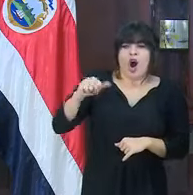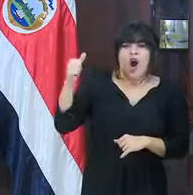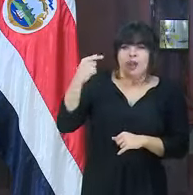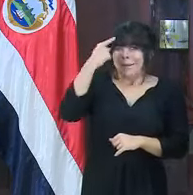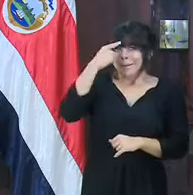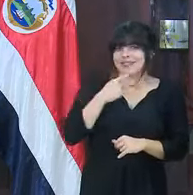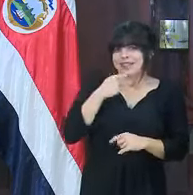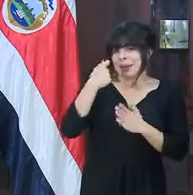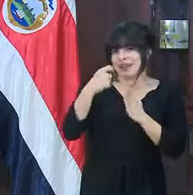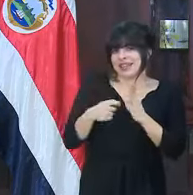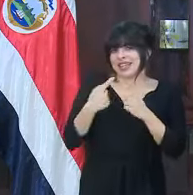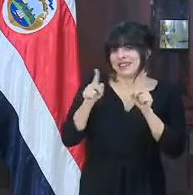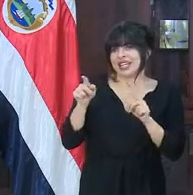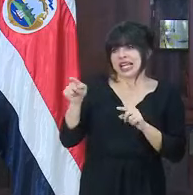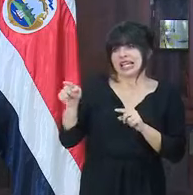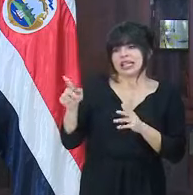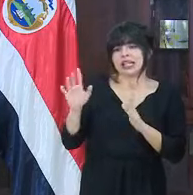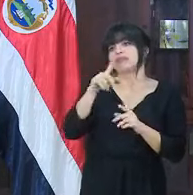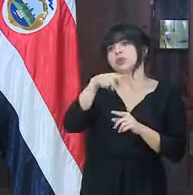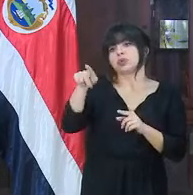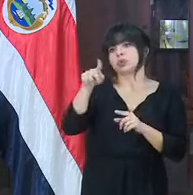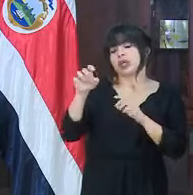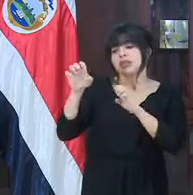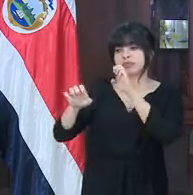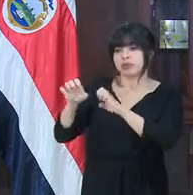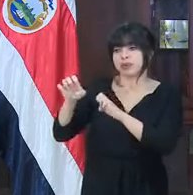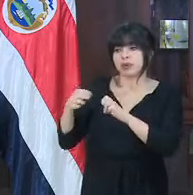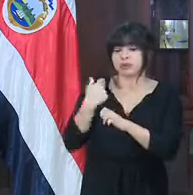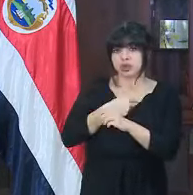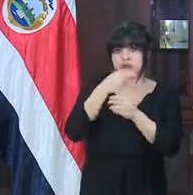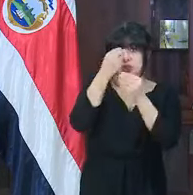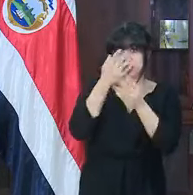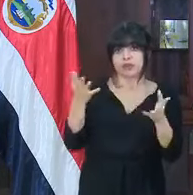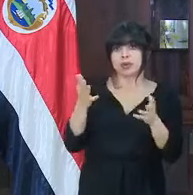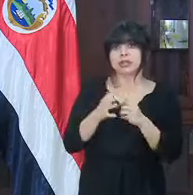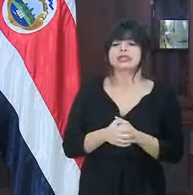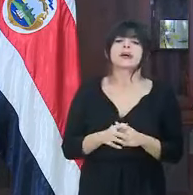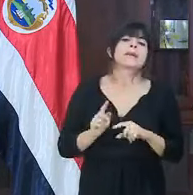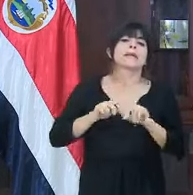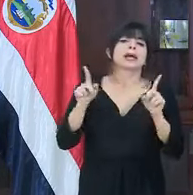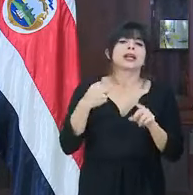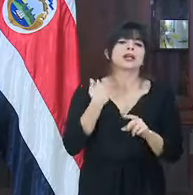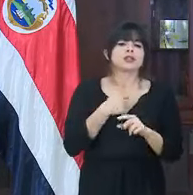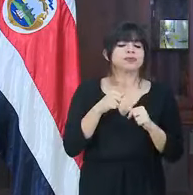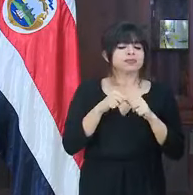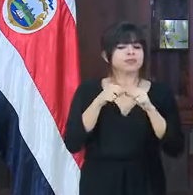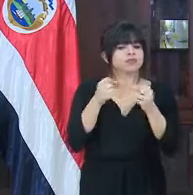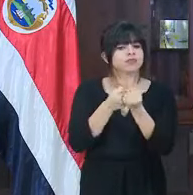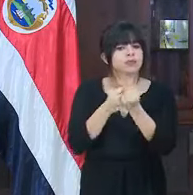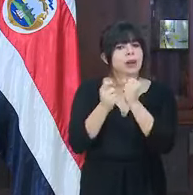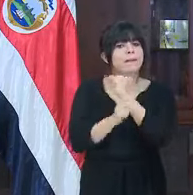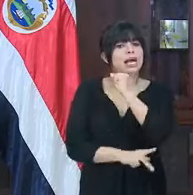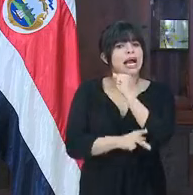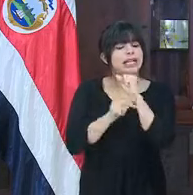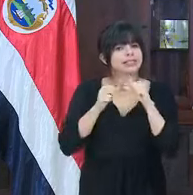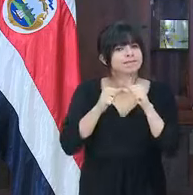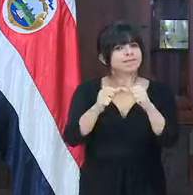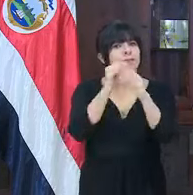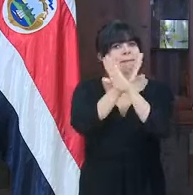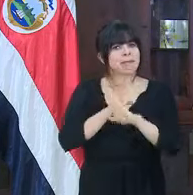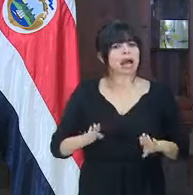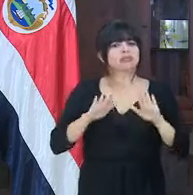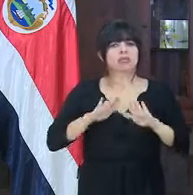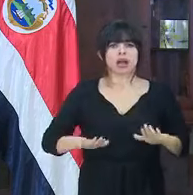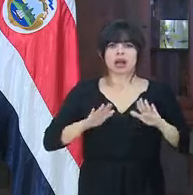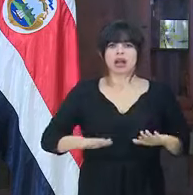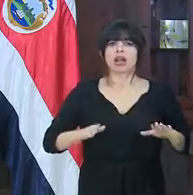podría decirlo, ahí lo someto a consideración de ustedes de acuerdo a lo que les hemos informado, pero seguimos apostando por ser una nación pacífica, tranquila,